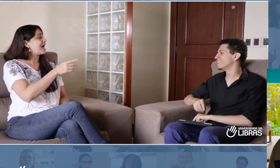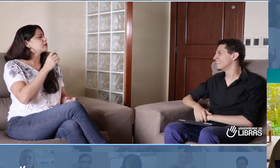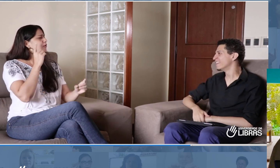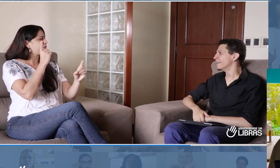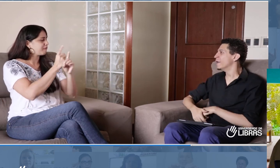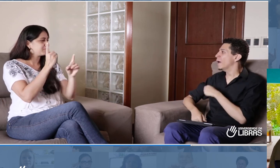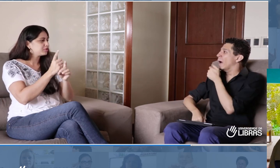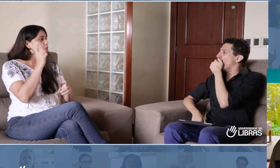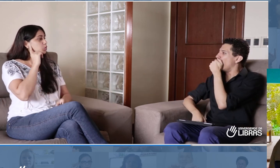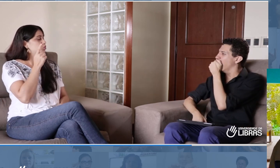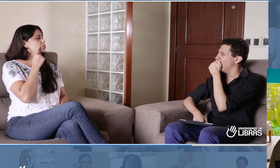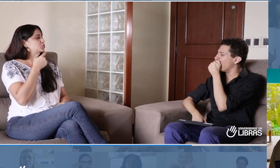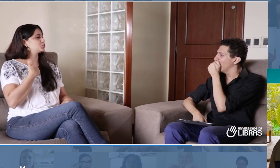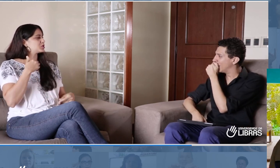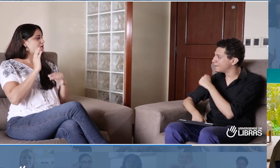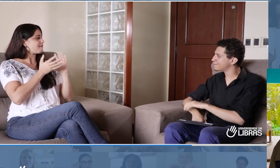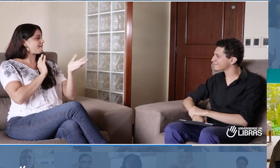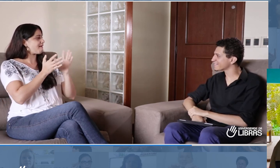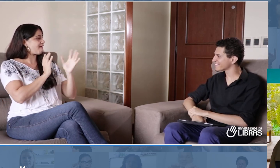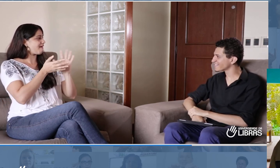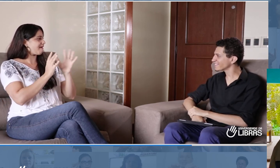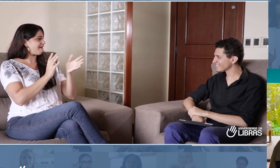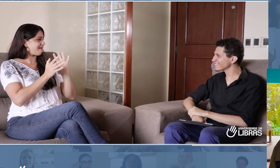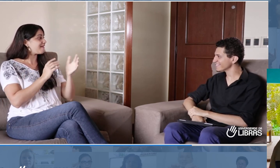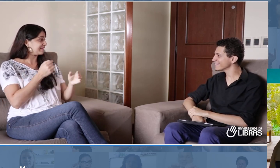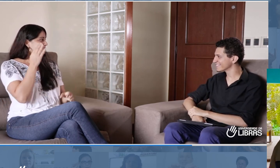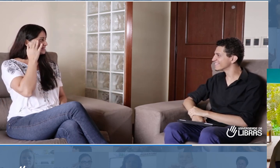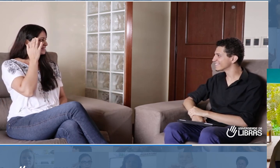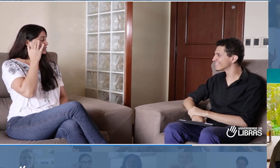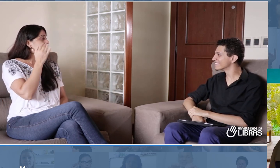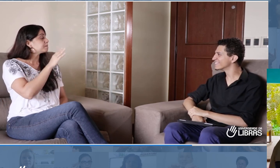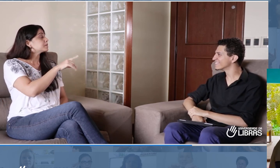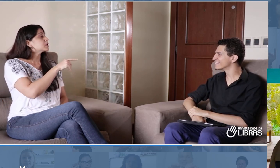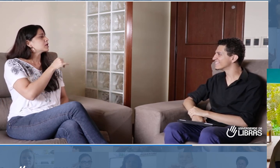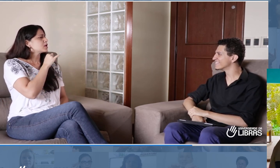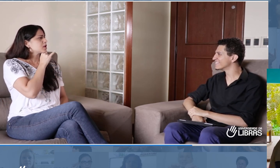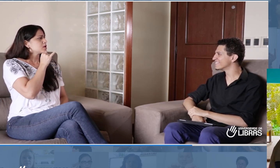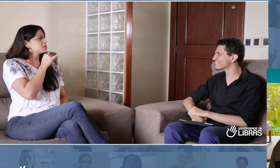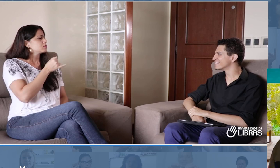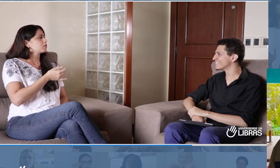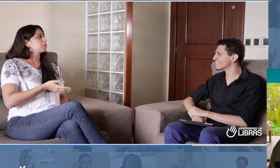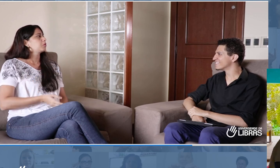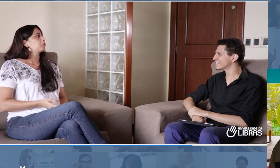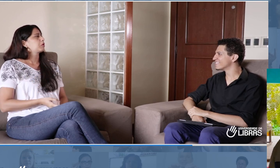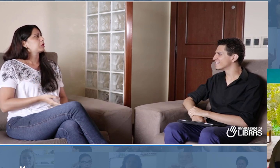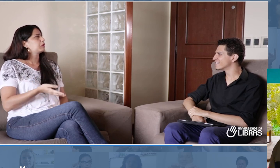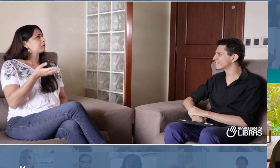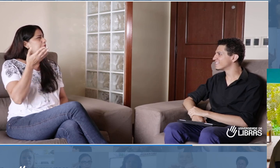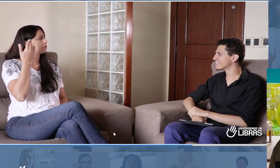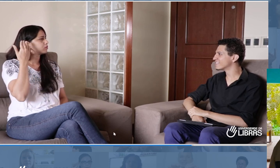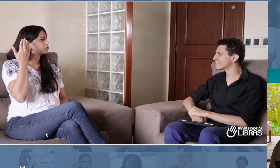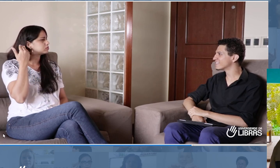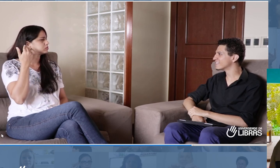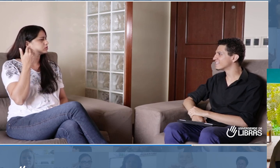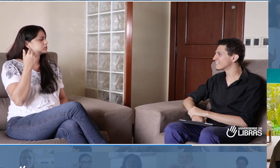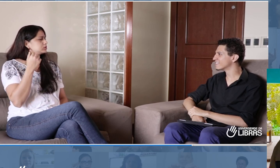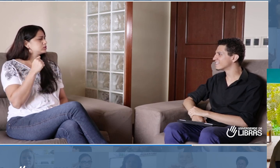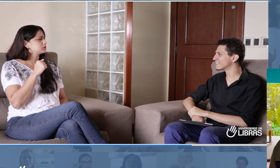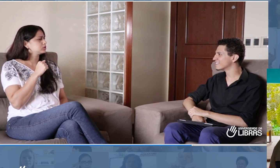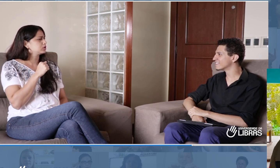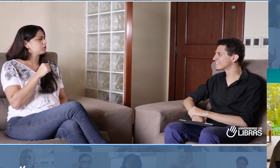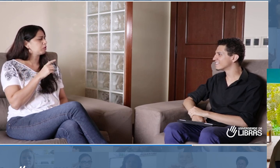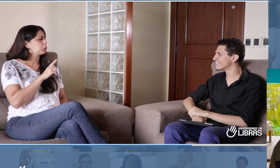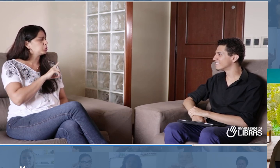10 anos. E aqui, vou mostrar aqui um trechinho com áudio. Em relação ao encontro com surdos. Ah, sim, quando eu encontrava com os surdos, né?